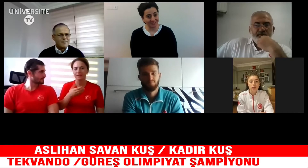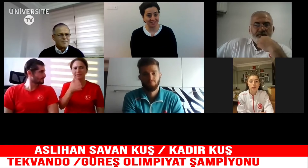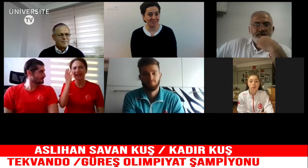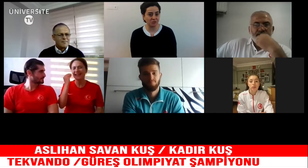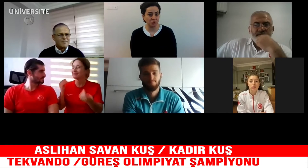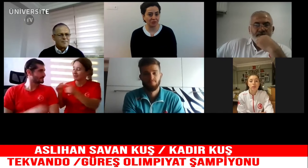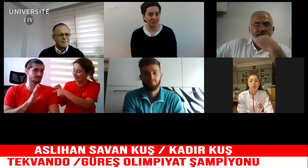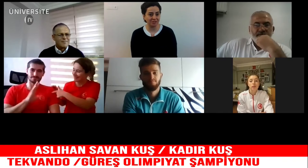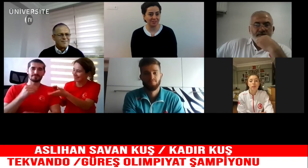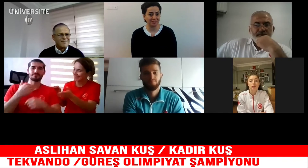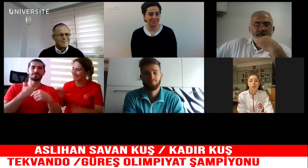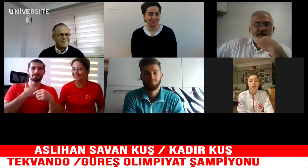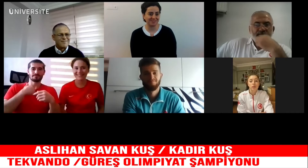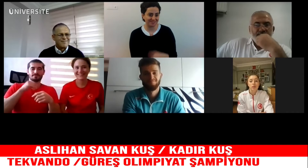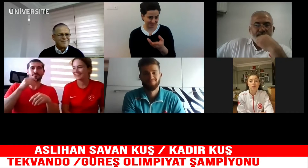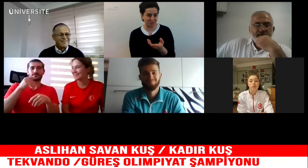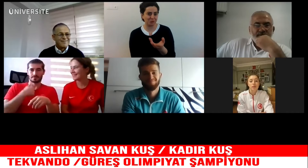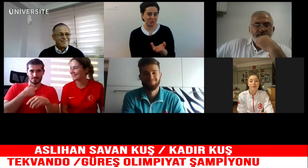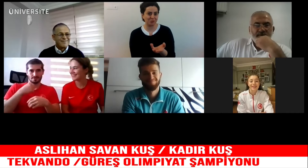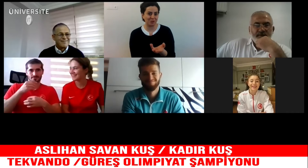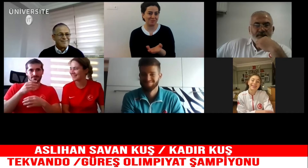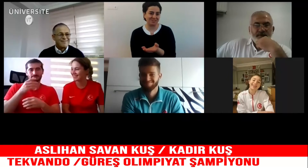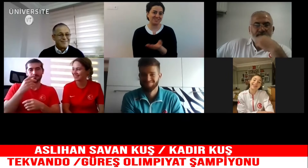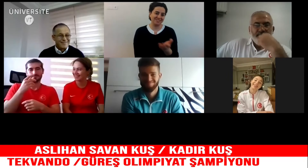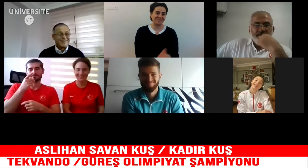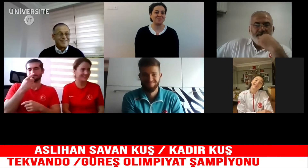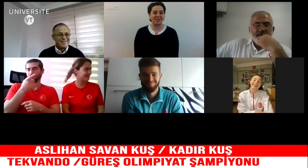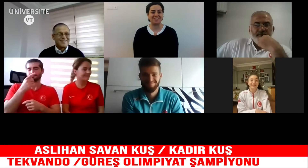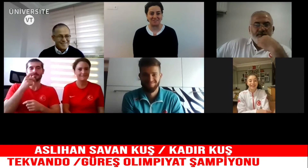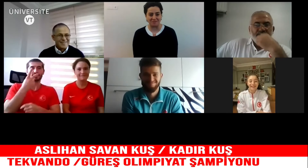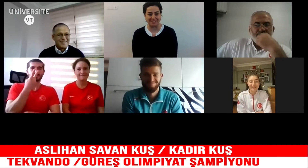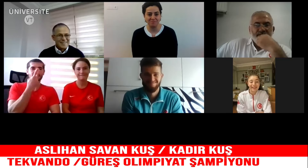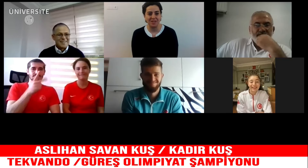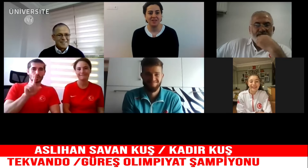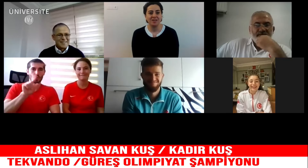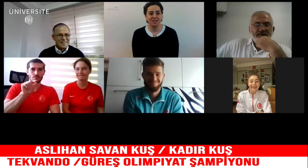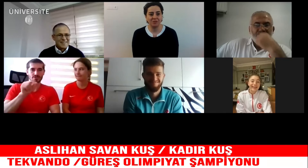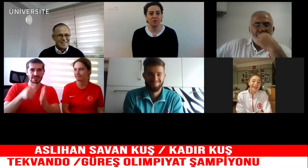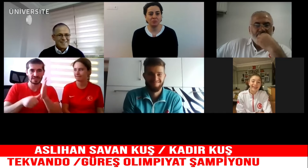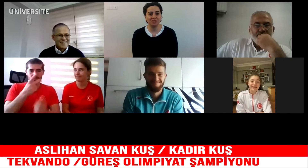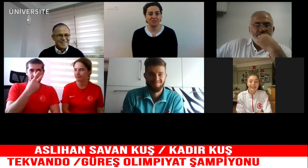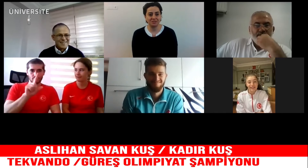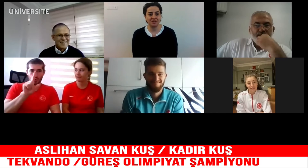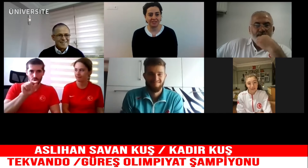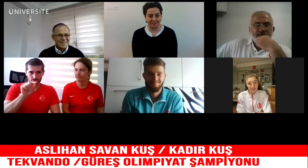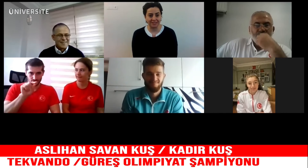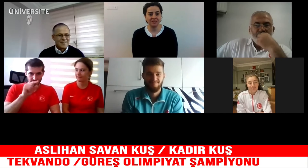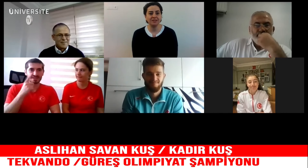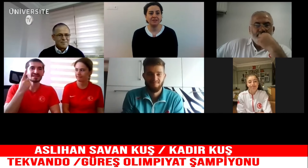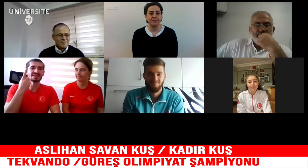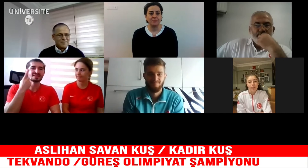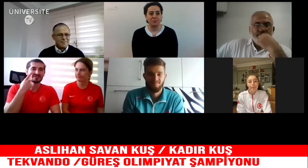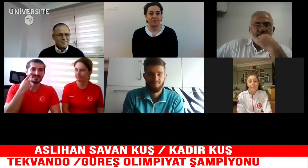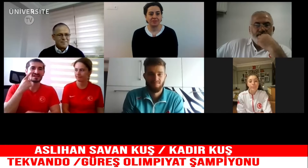Aslıhan'a diyor ki 2 sene sonra düşündüğünü söyleyebilirdin. Neyse ben devam edeyim. 2011